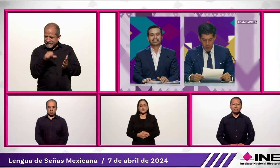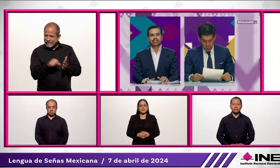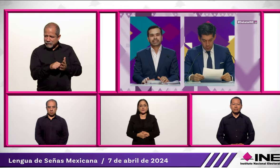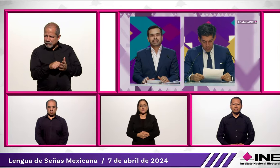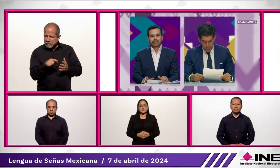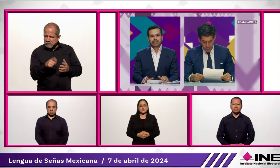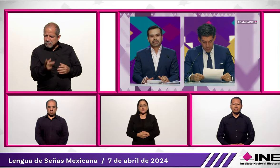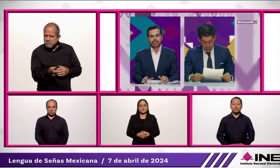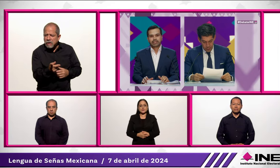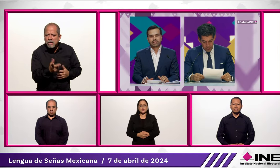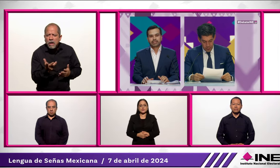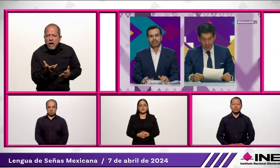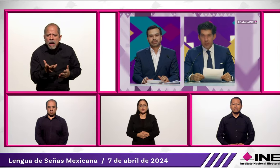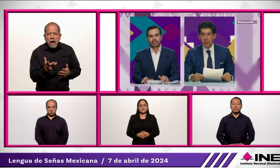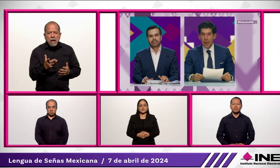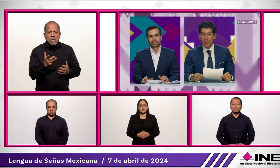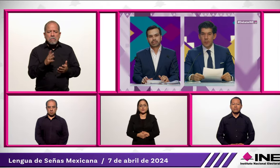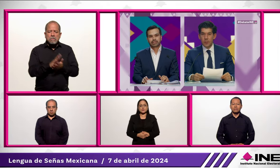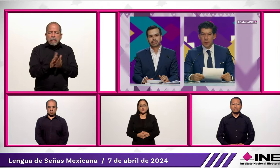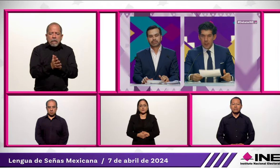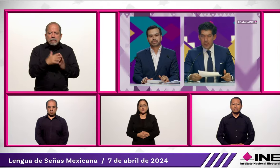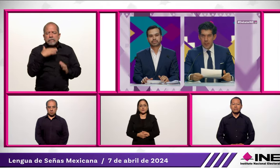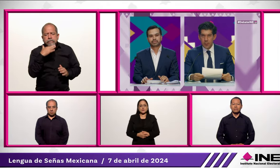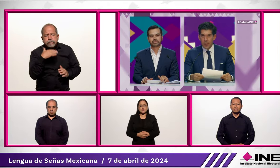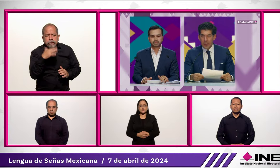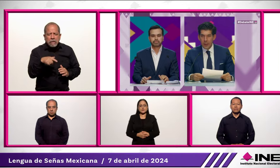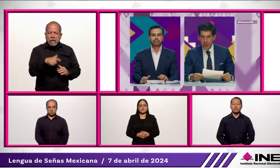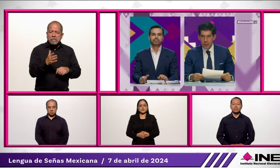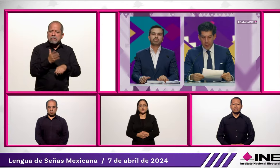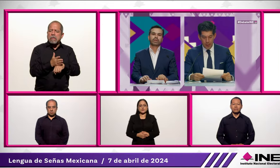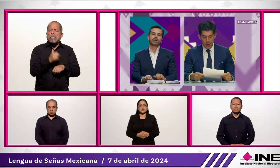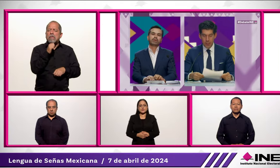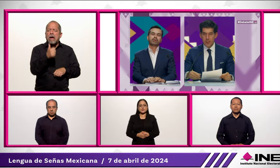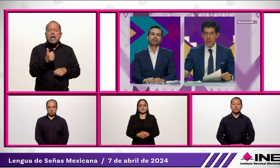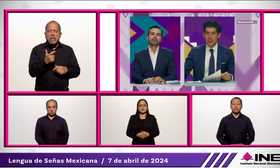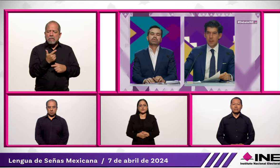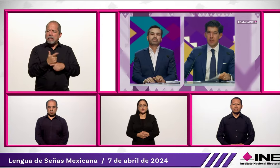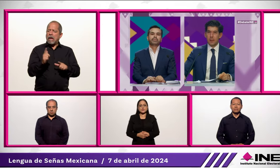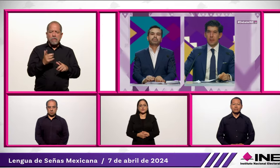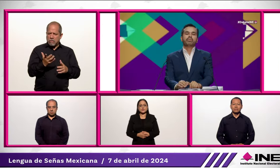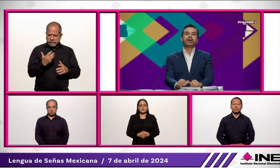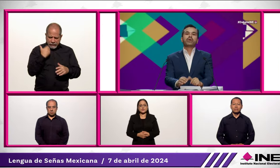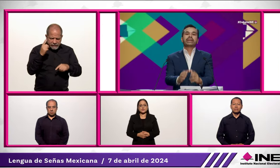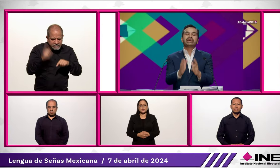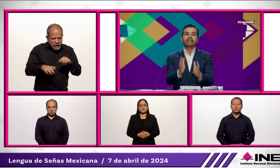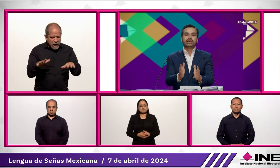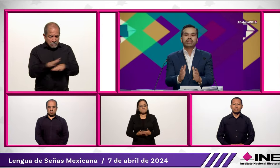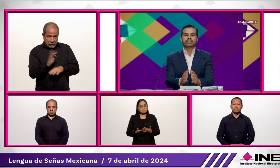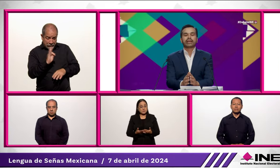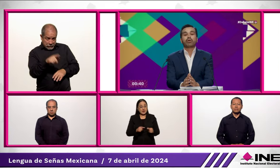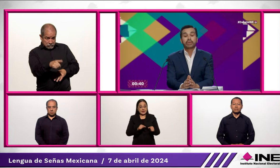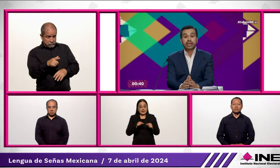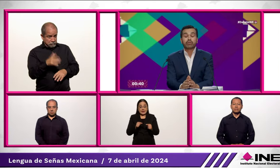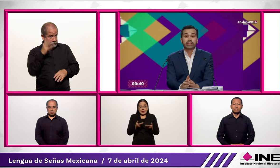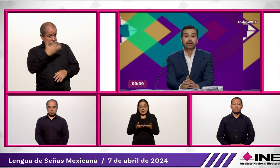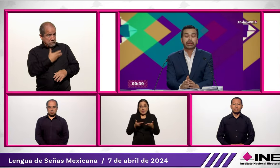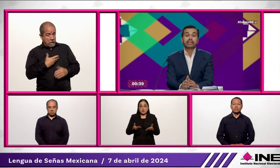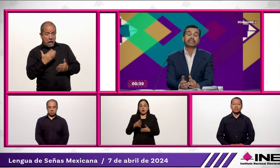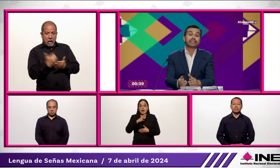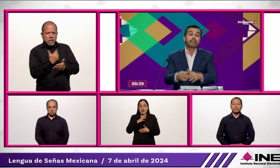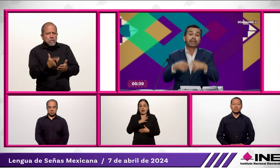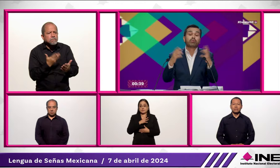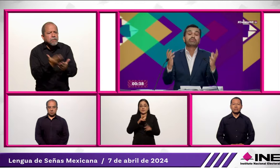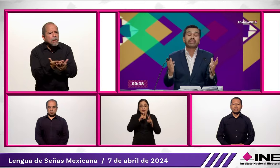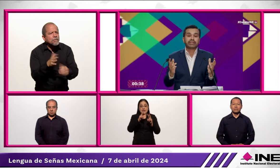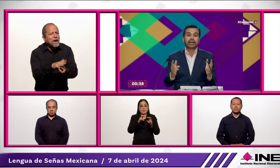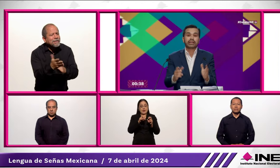y en cuánto tiempo se podrán ver resultados en esa política en caso de que ganara la presidencia? Bueno, aquí se combina con el tema